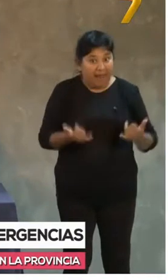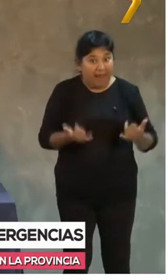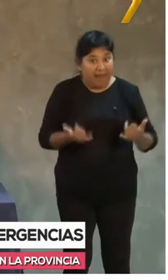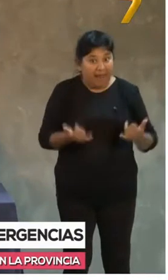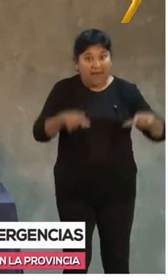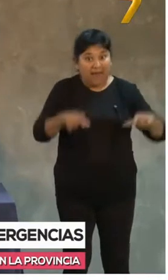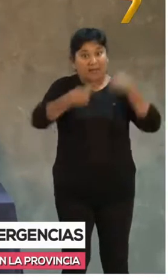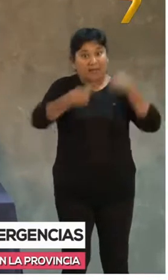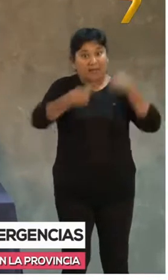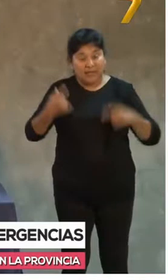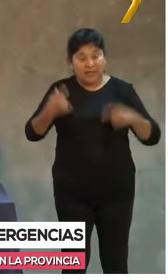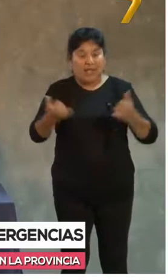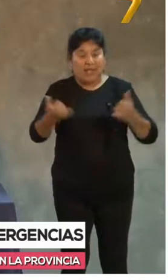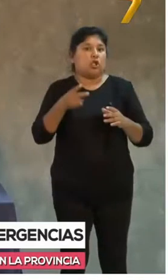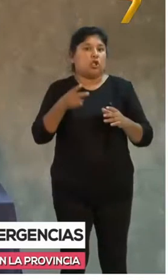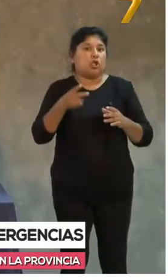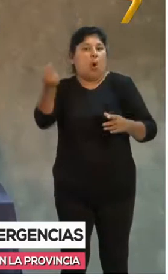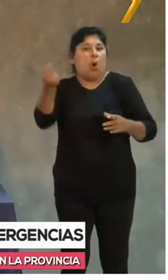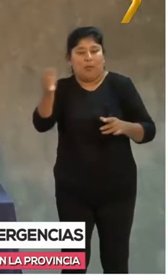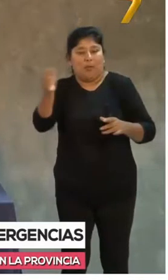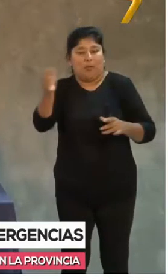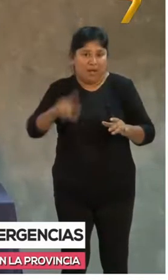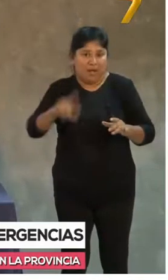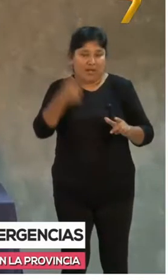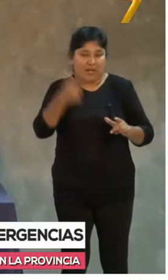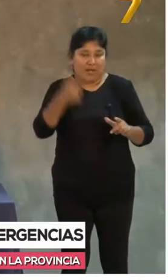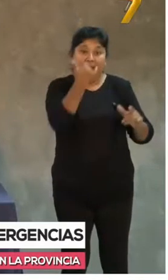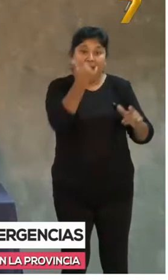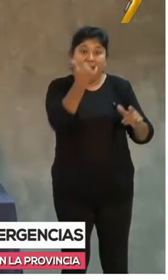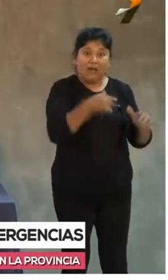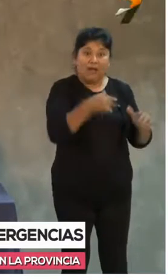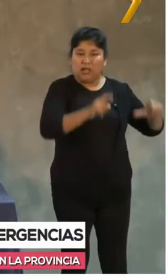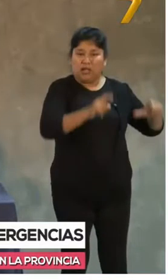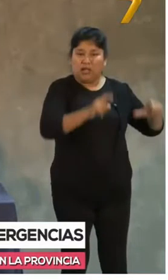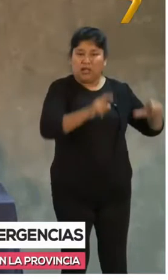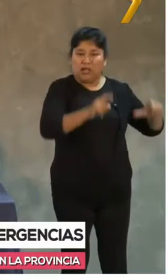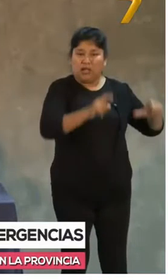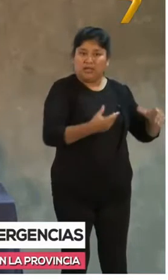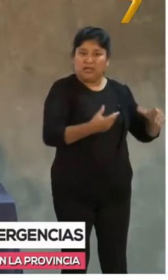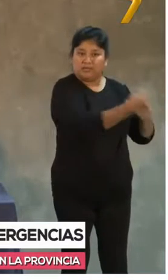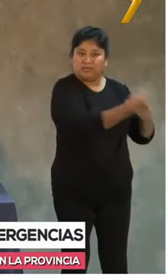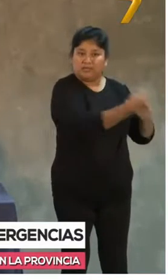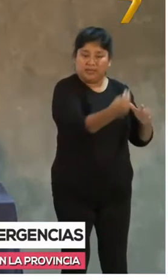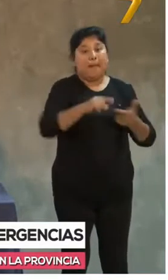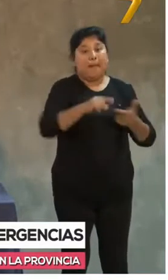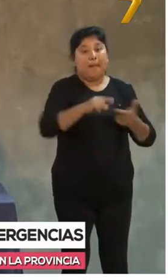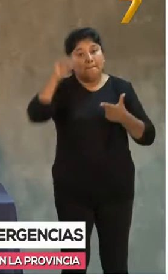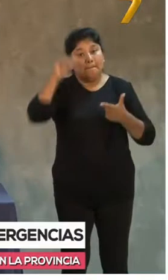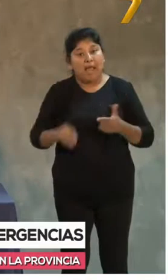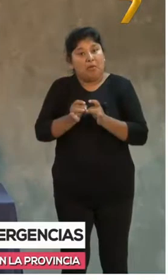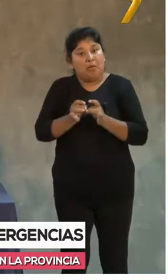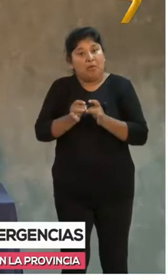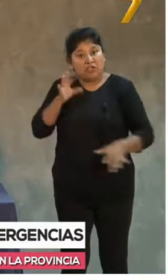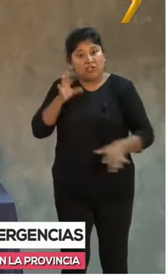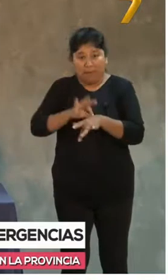a reutilizar y a optimizar todos los recursos. Por otro lado, el recurso humano, vamos